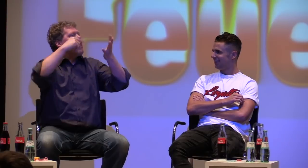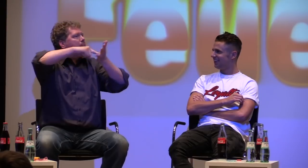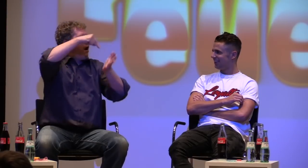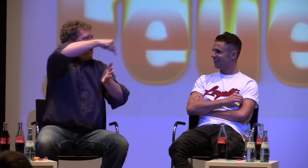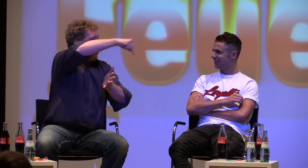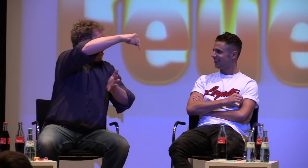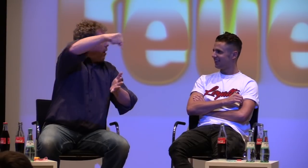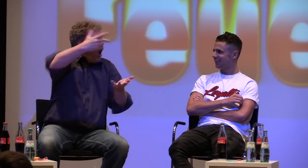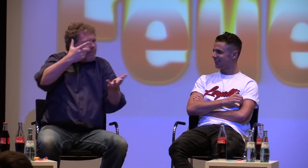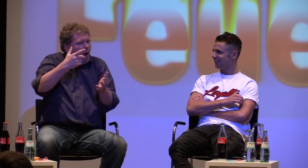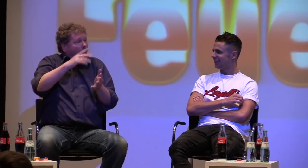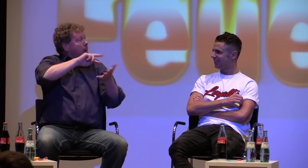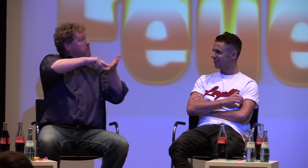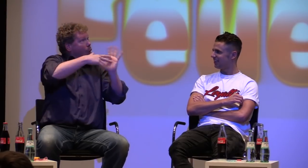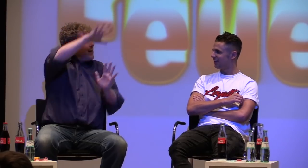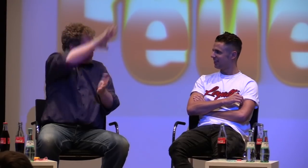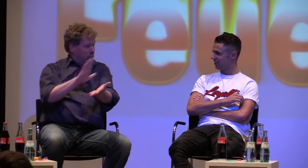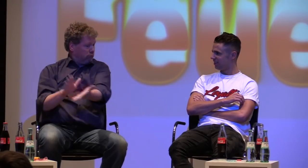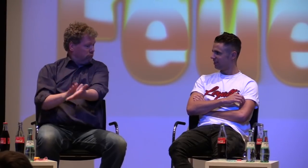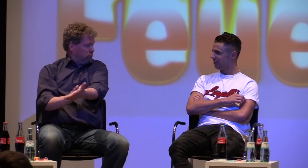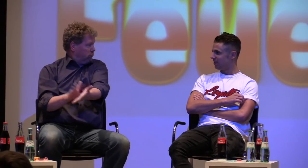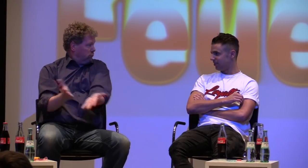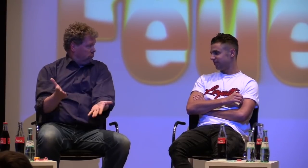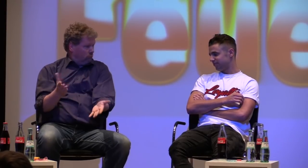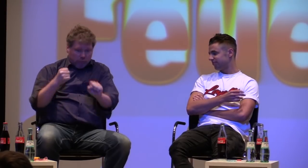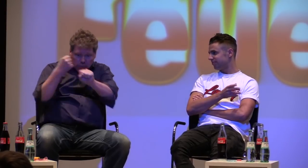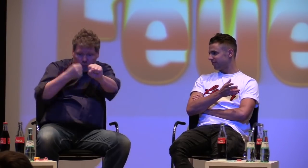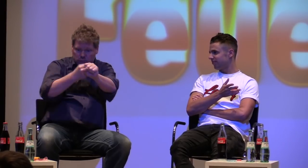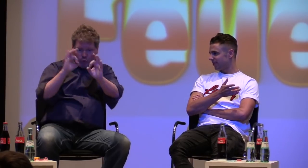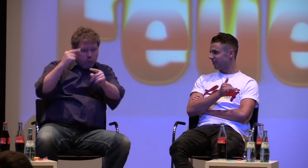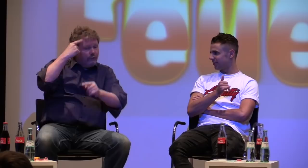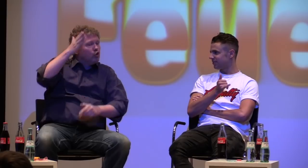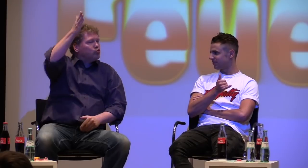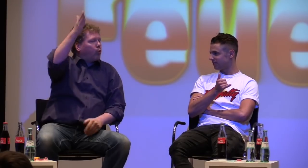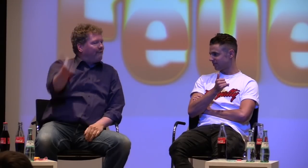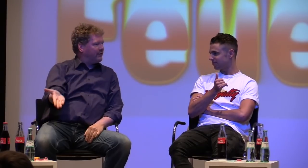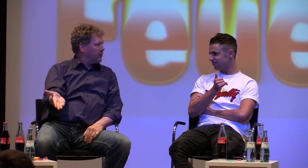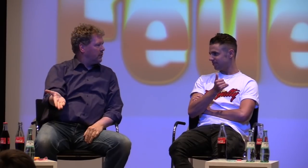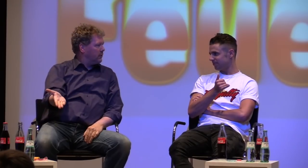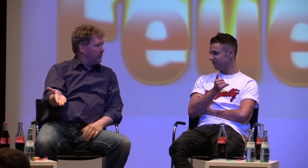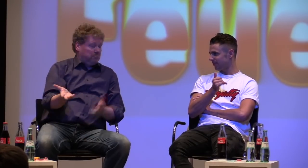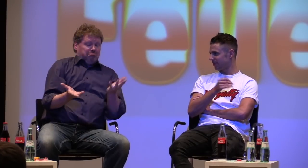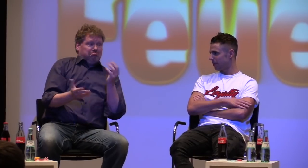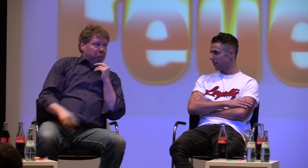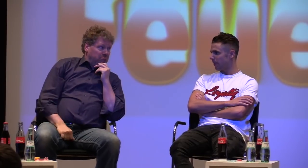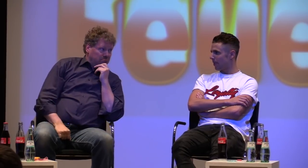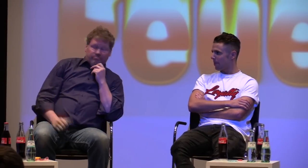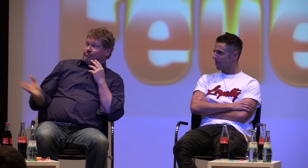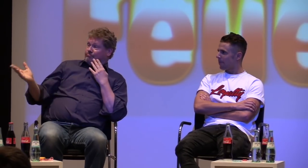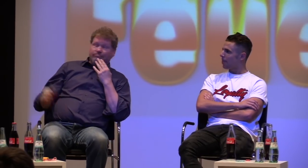Und zum Beispiel, ich habe mit den Lehrern meines Sohnes gesprochen von der Schule, auf die mein Sohn geht, und die haben gesagt, einen Freitag würden